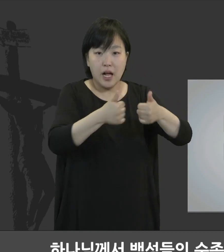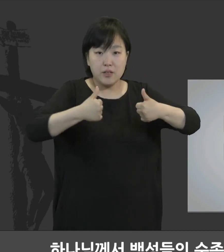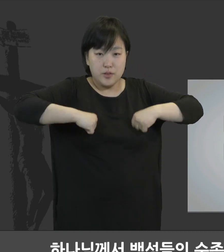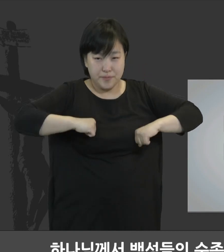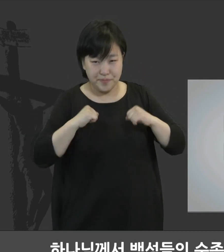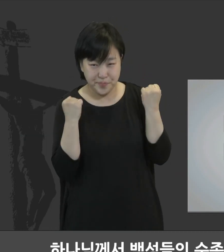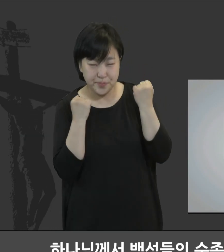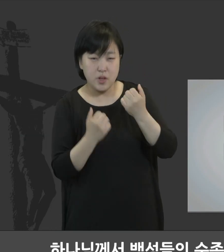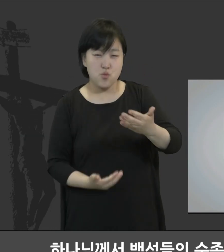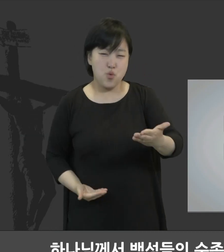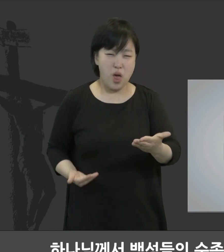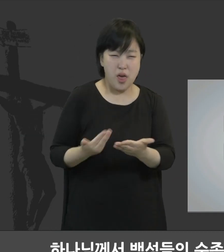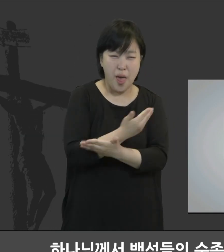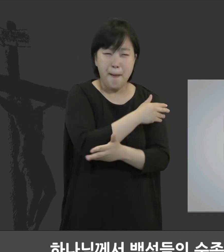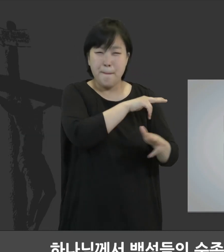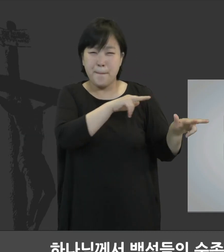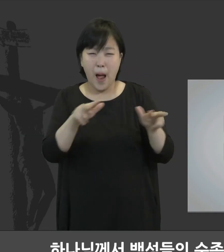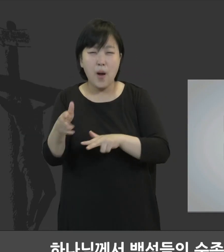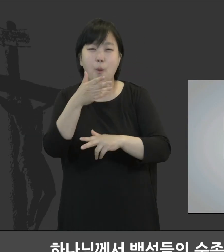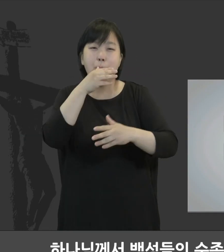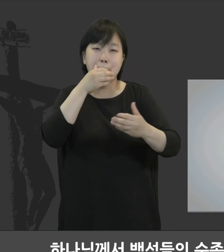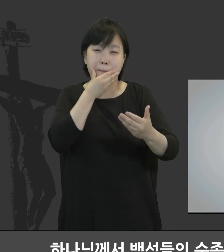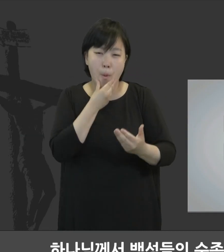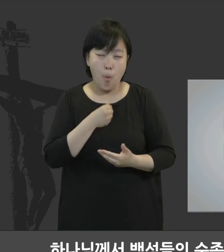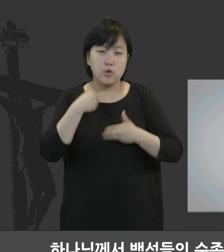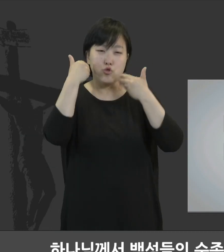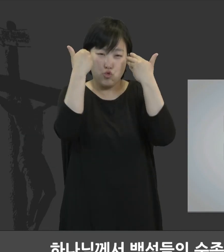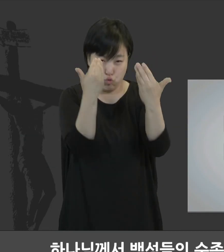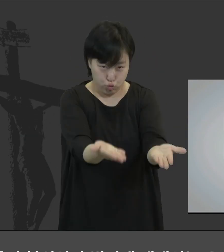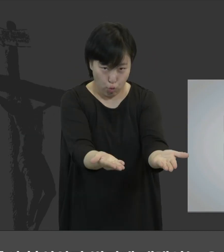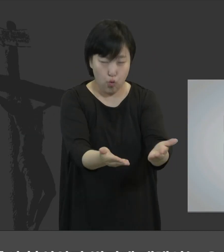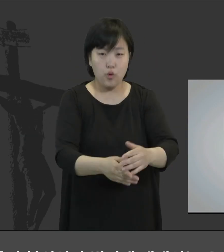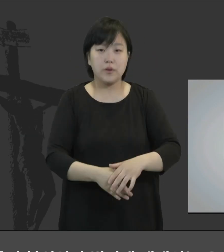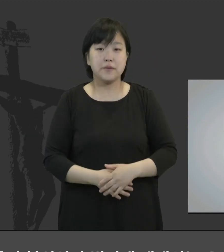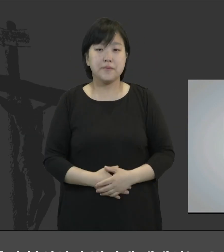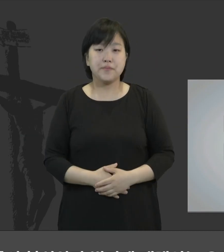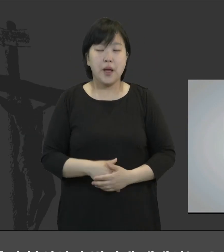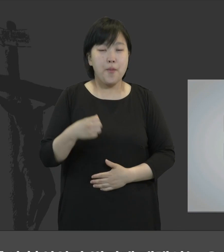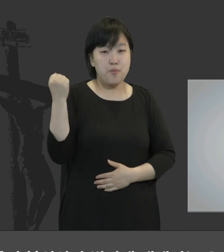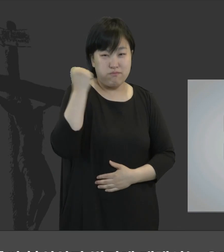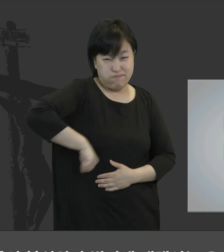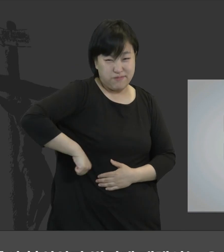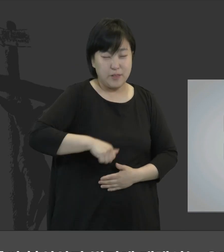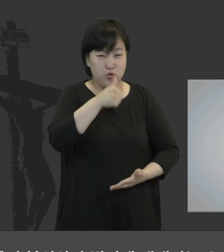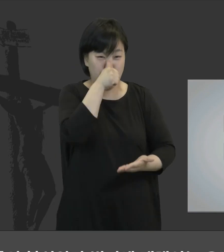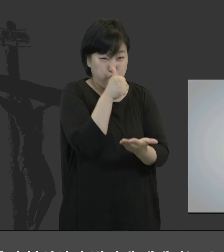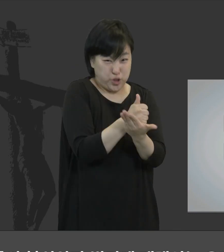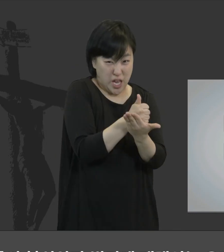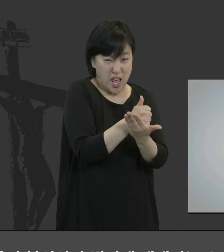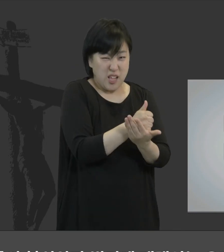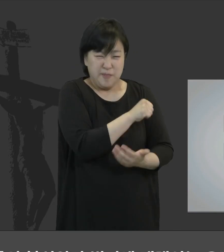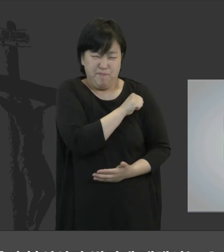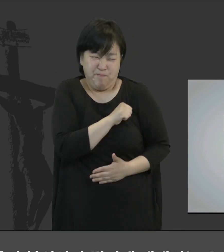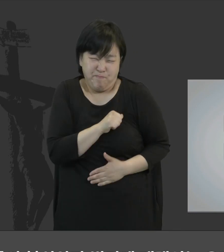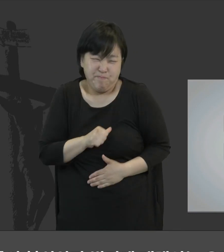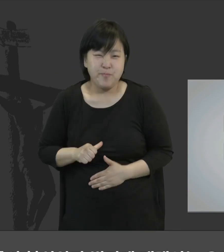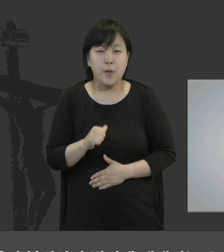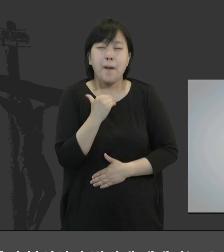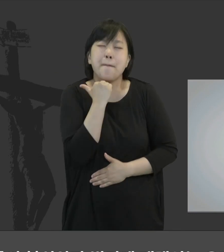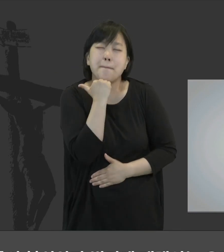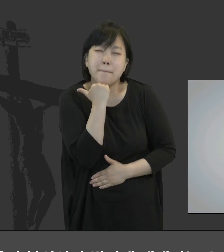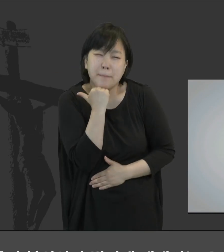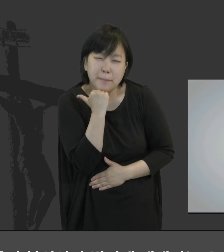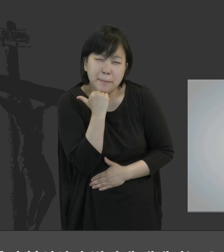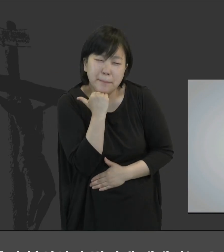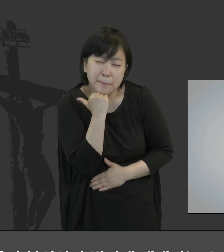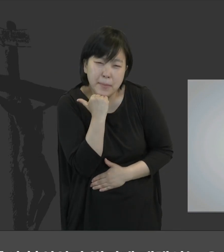회개에는 즉각적으로 반응하시며 복을 주시지만 그들의 불신앙과 범죄에 대해서는 오래 참으신다는